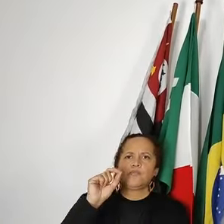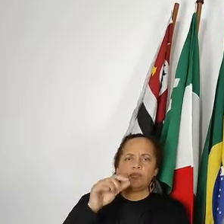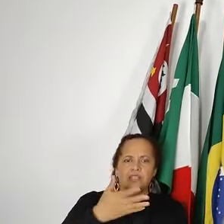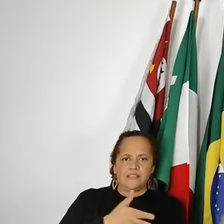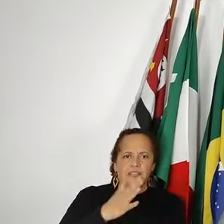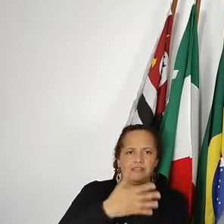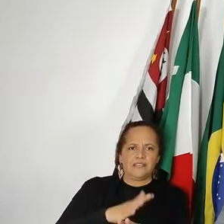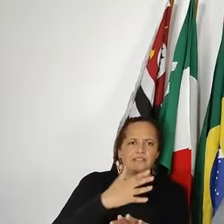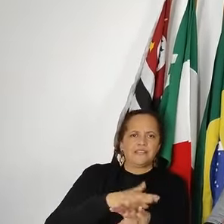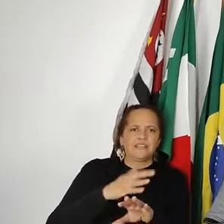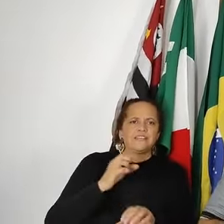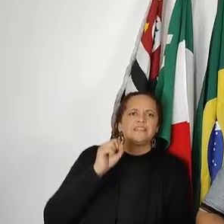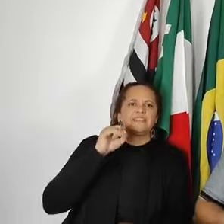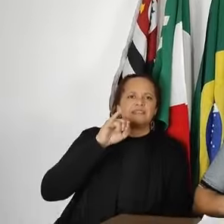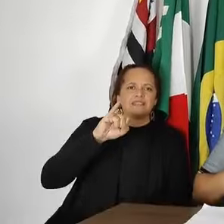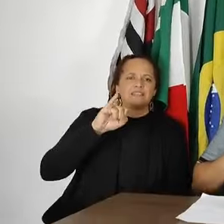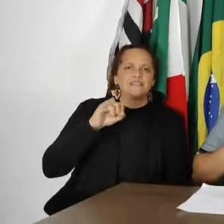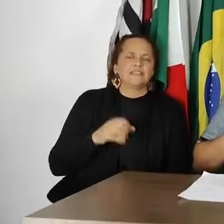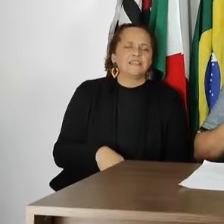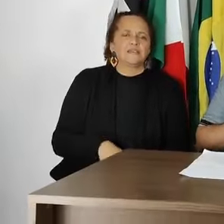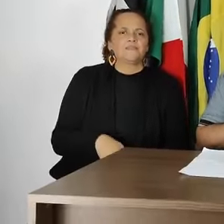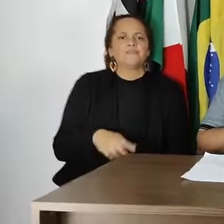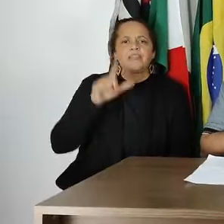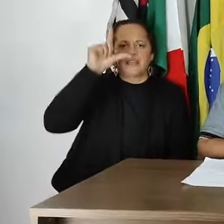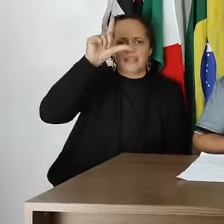Se nós pegarmos lá em Lamentações